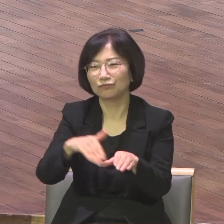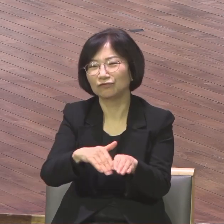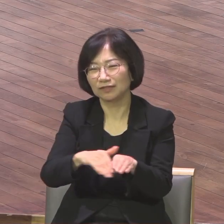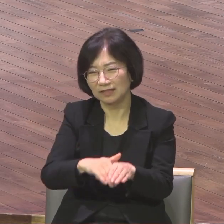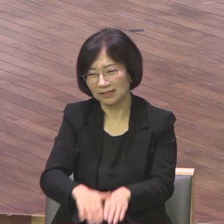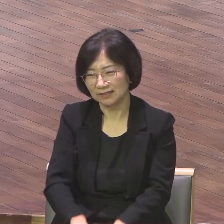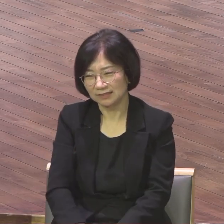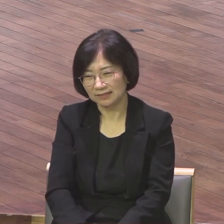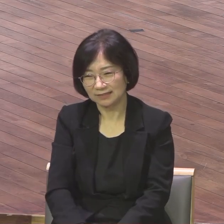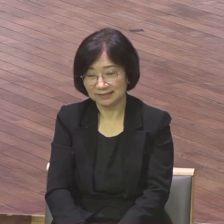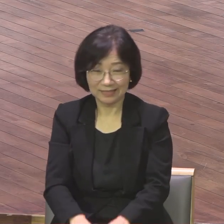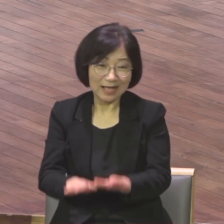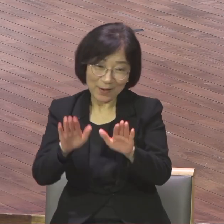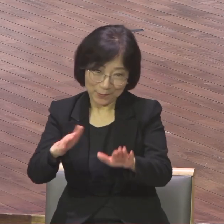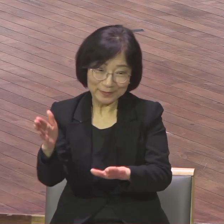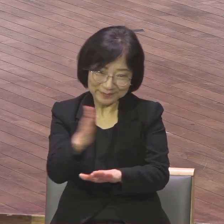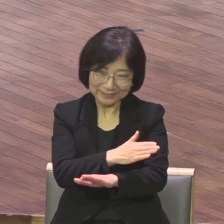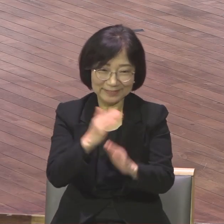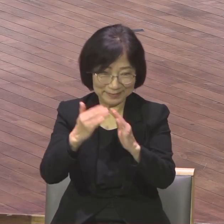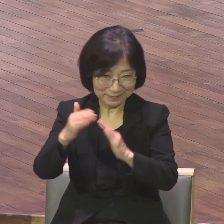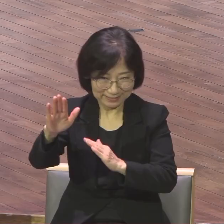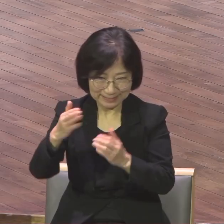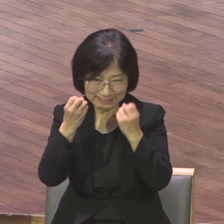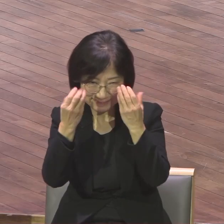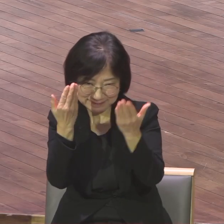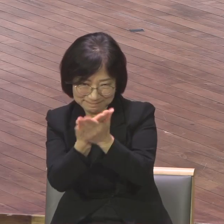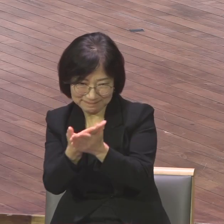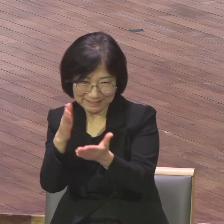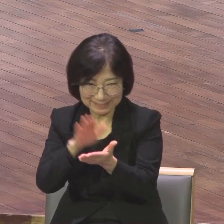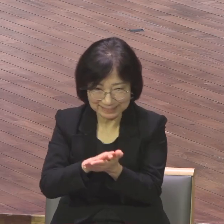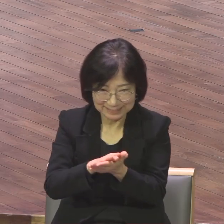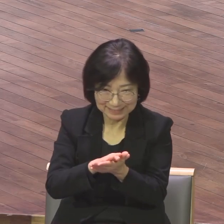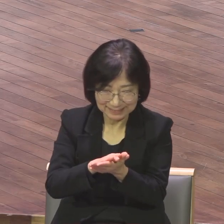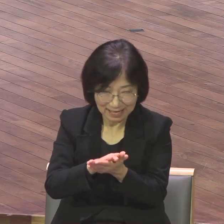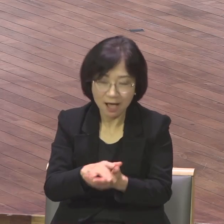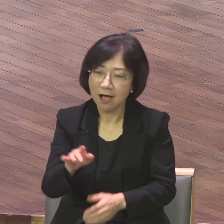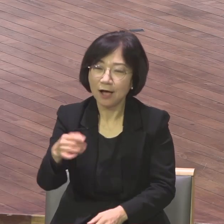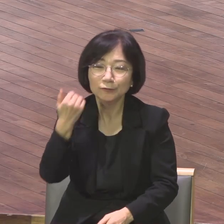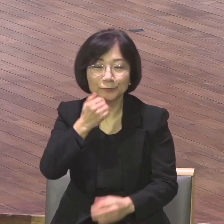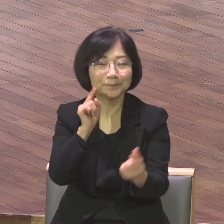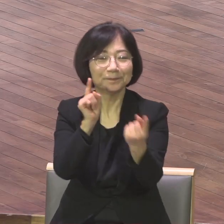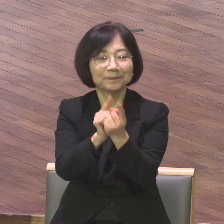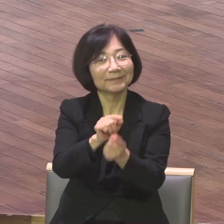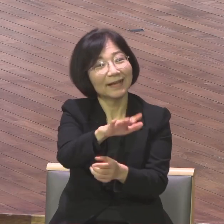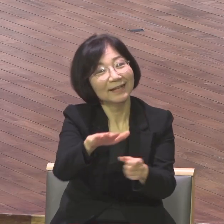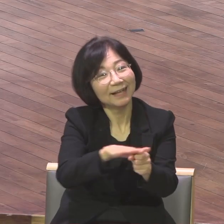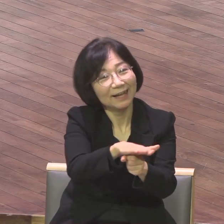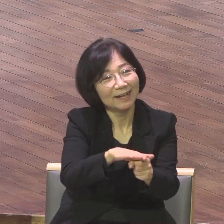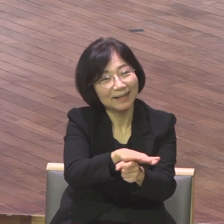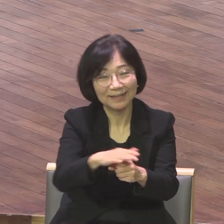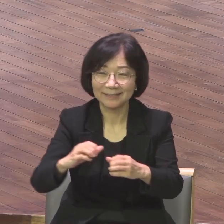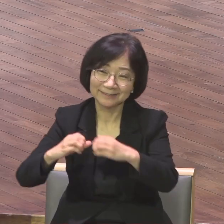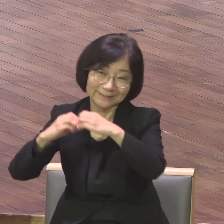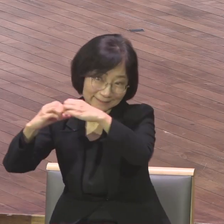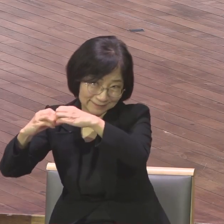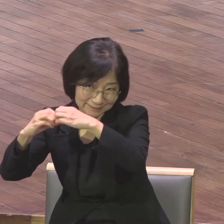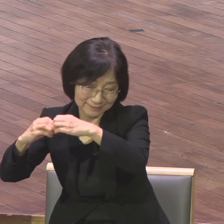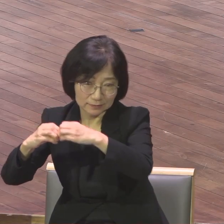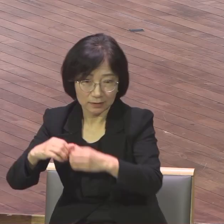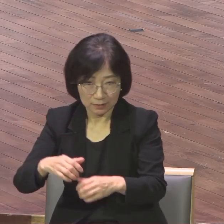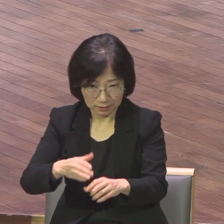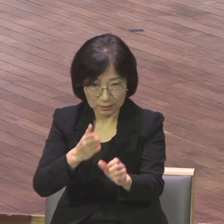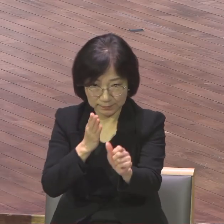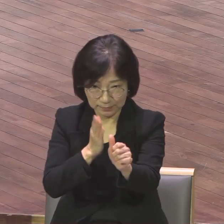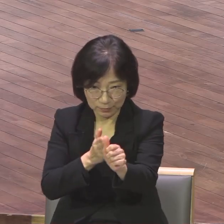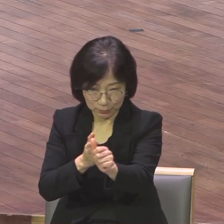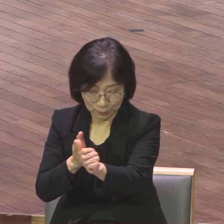오늘부터 갱신 계획합시다. 아멘. 만나면 사랑합니다. 자, 11절 봅니다. 너희도